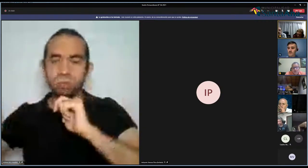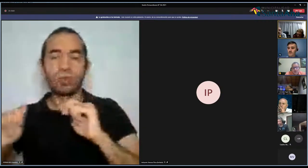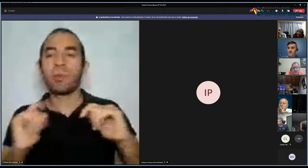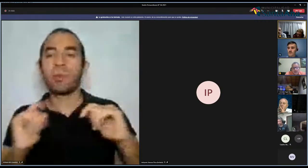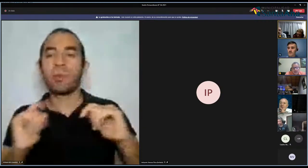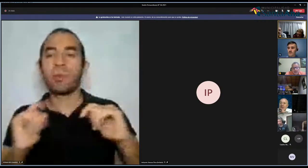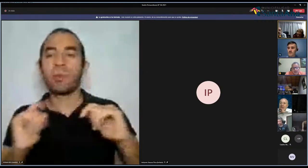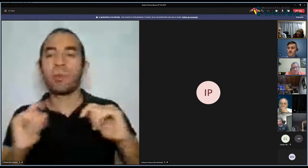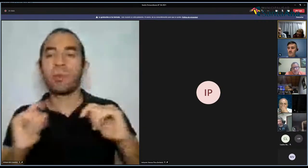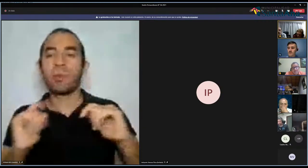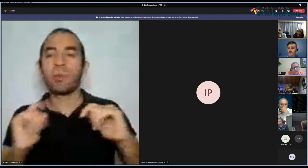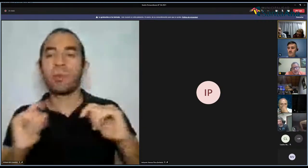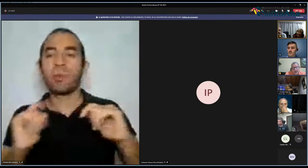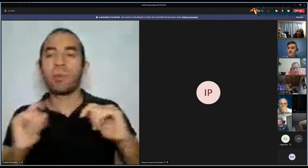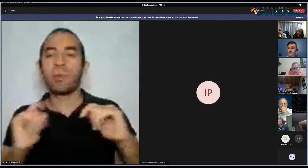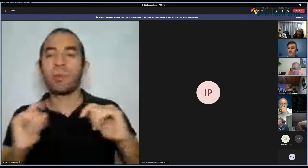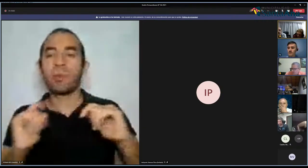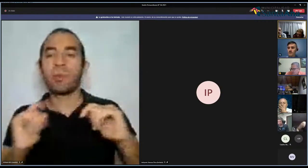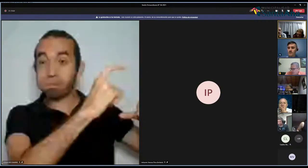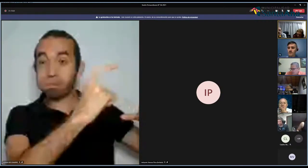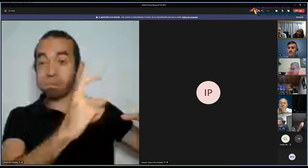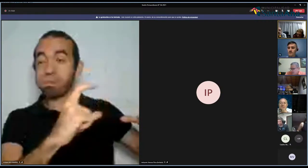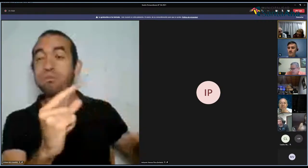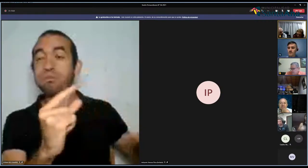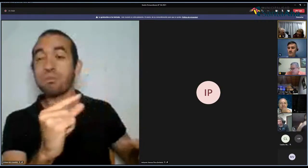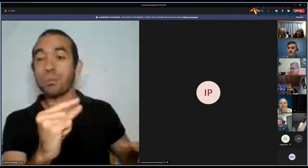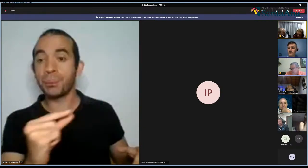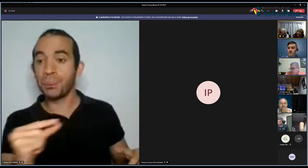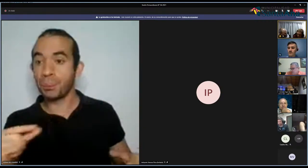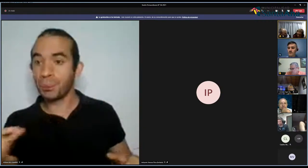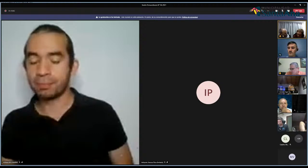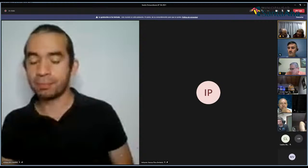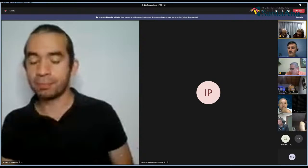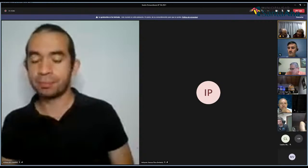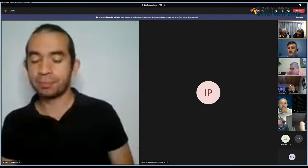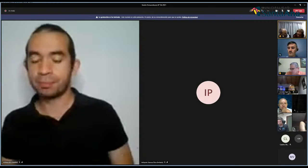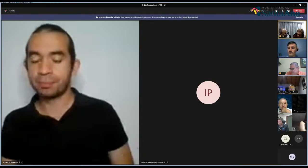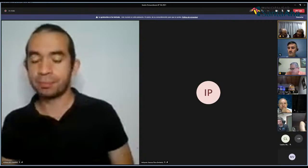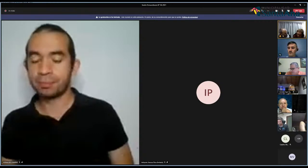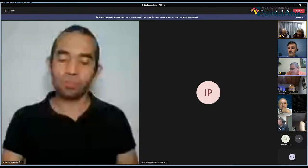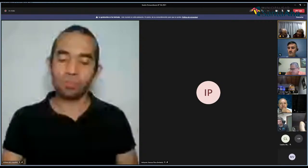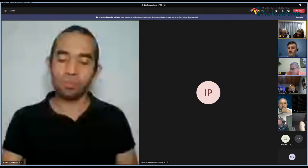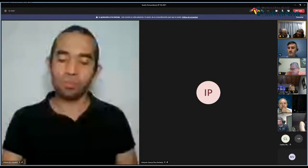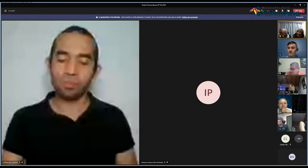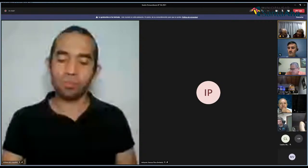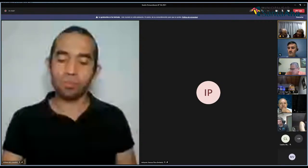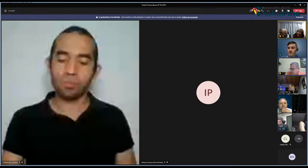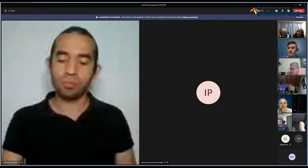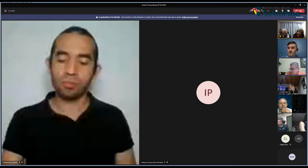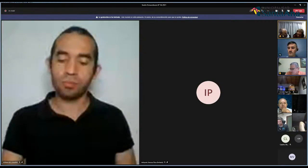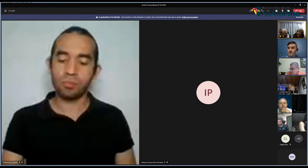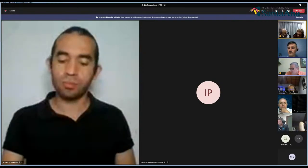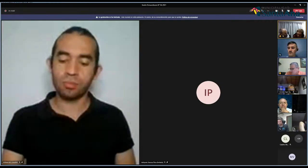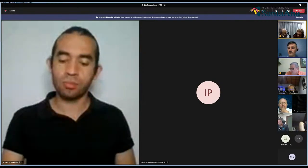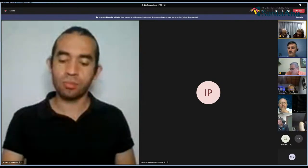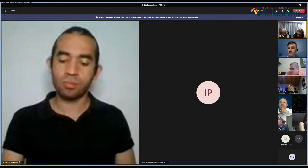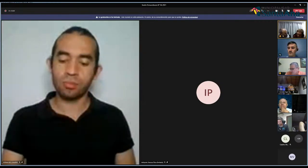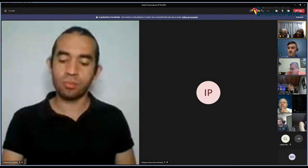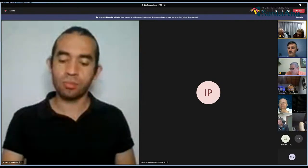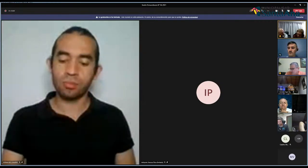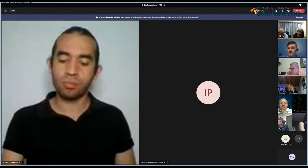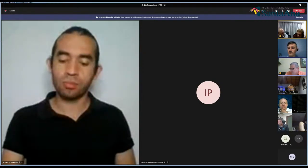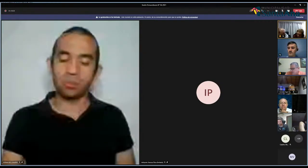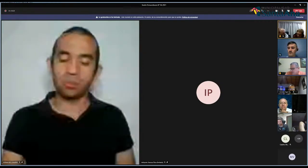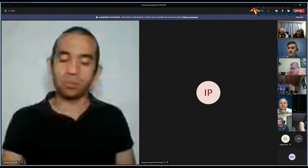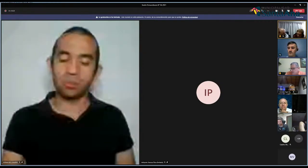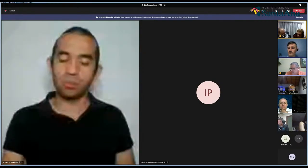zona a la zona más baja digámoslo así y por eso se solicitó s este segundo estudio que fue el que hizo